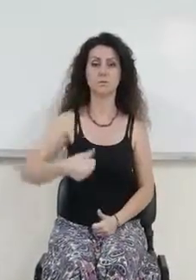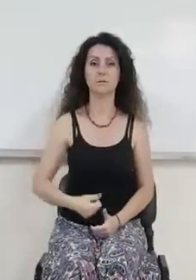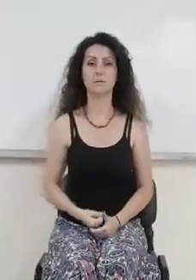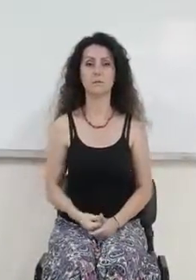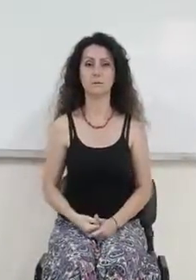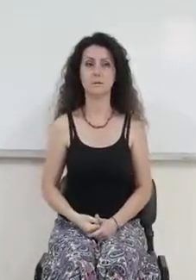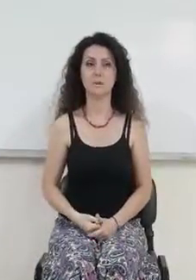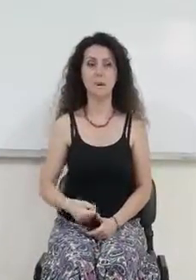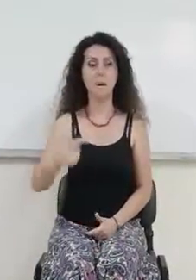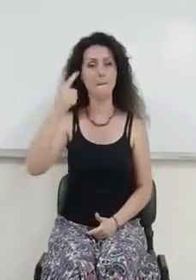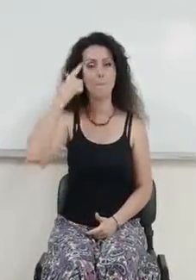Başbakan,